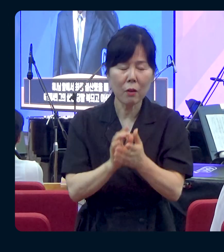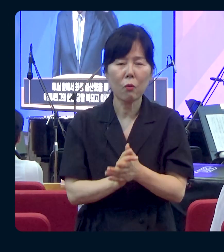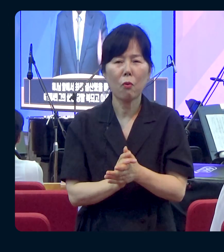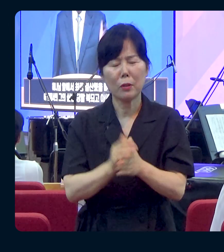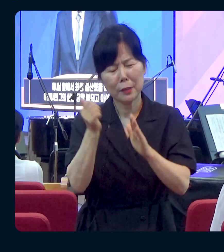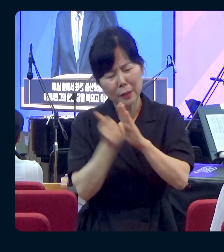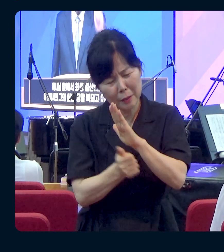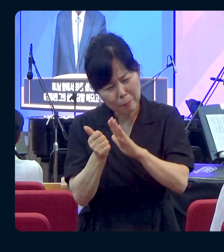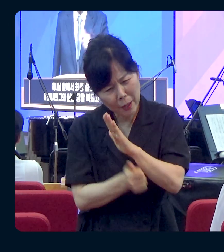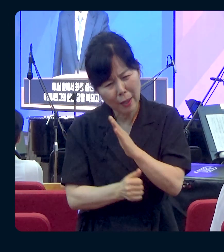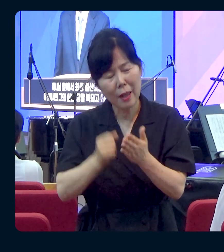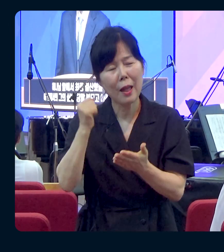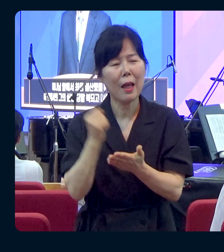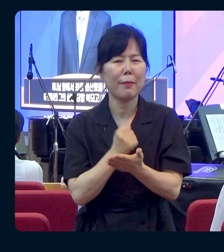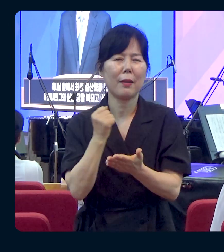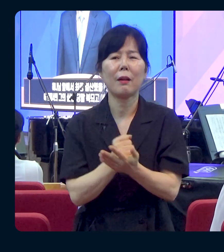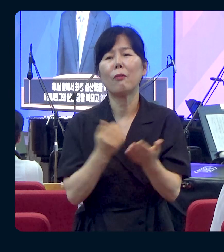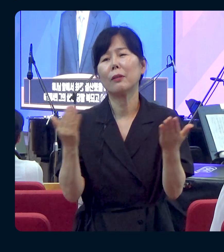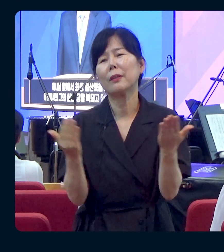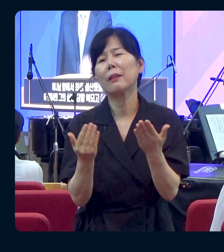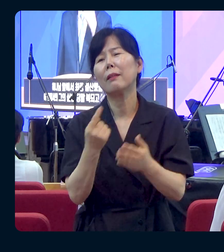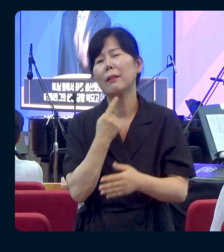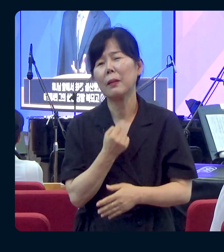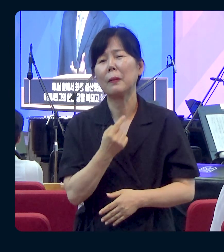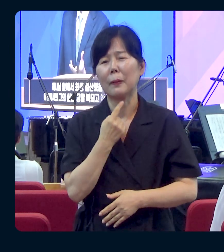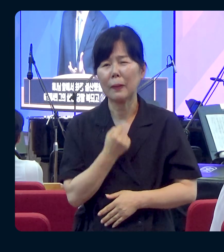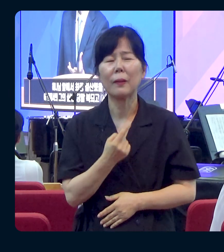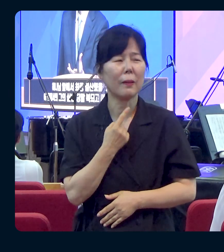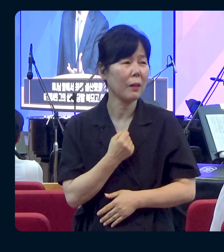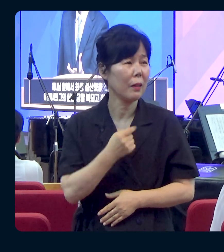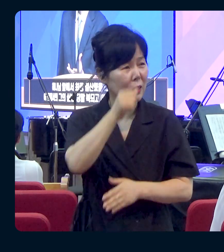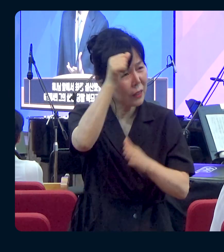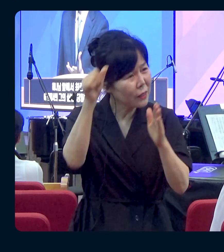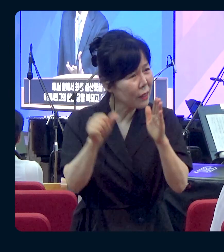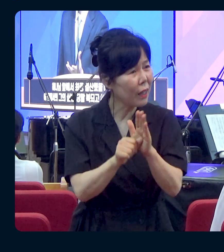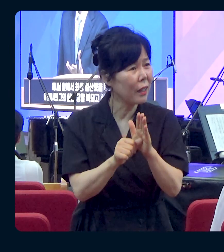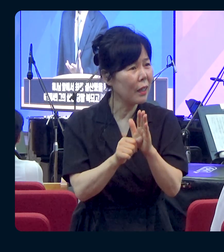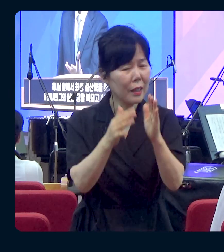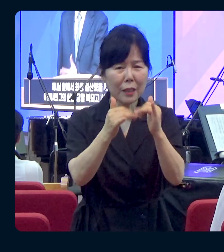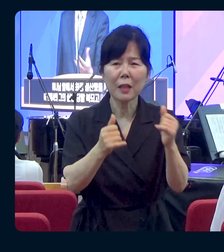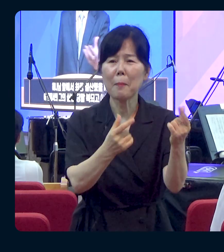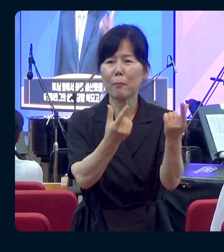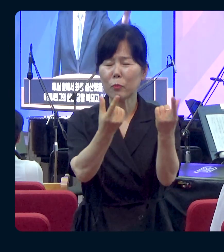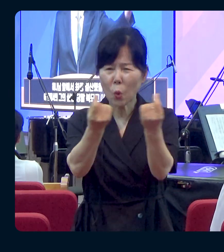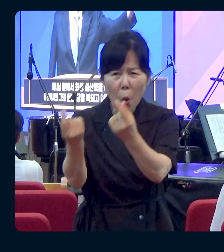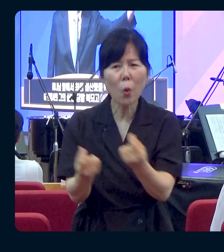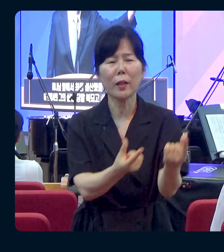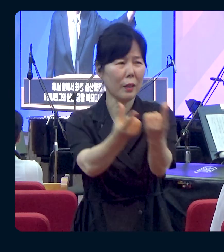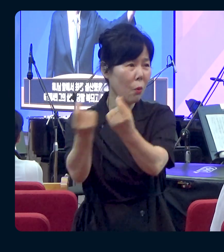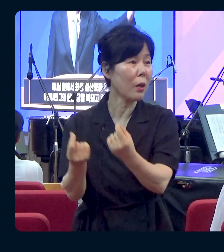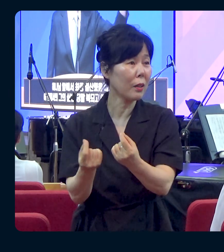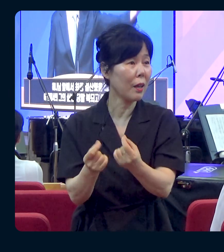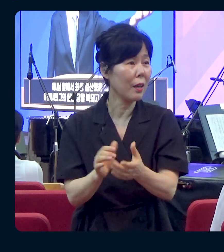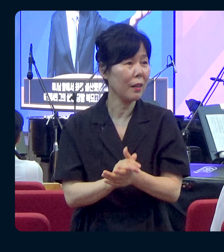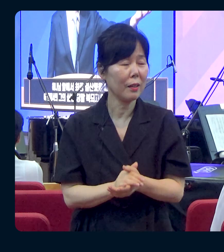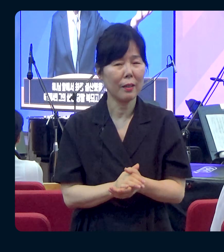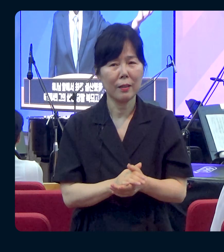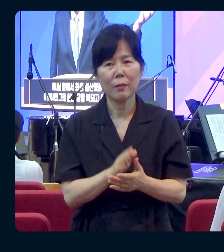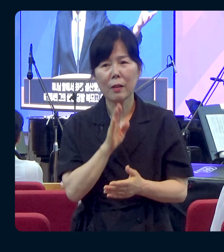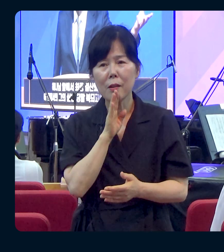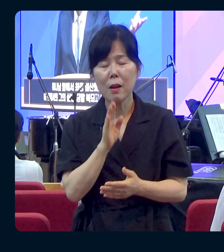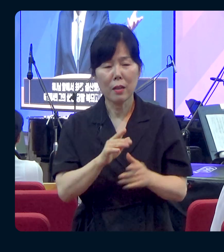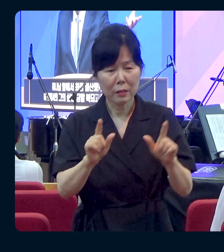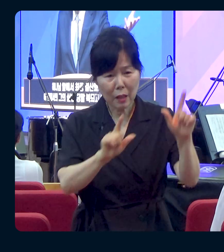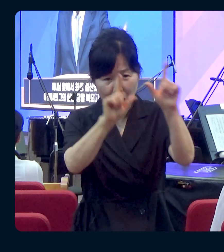많았습니다. 실패와 아쉬움도 많았어요. 예, 그렇죠. 인생은 그렇지 않습니까? 예. 아무리 많은